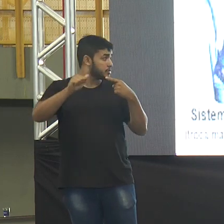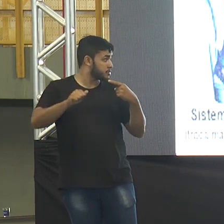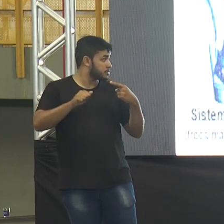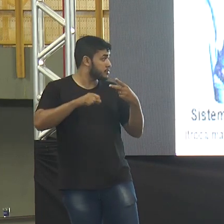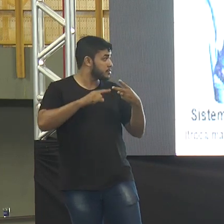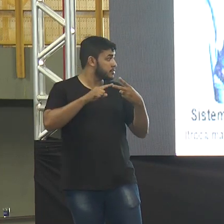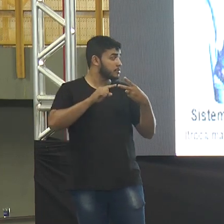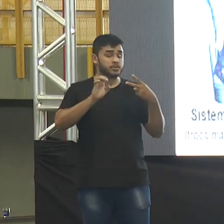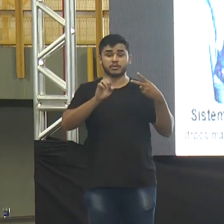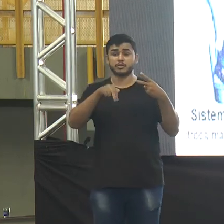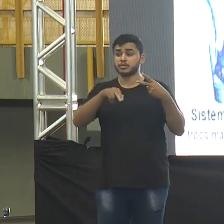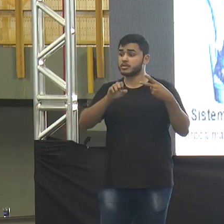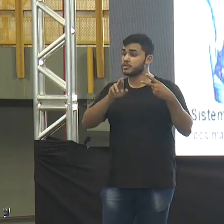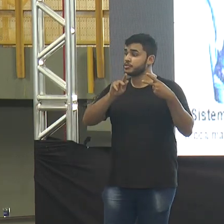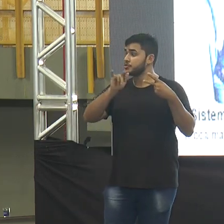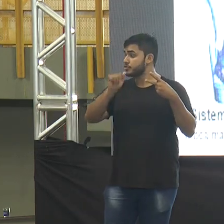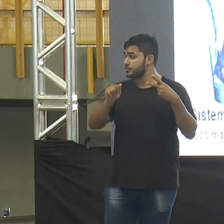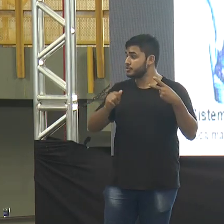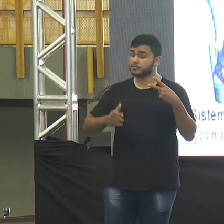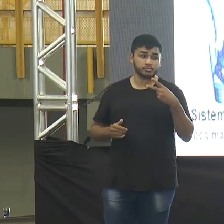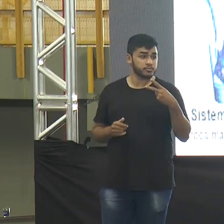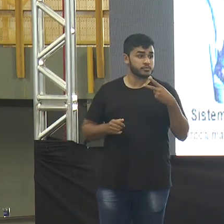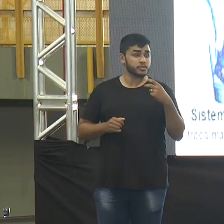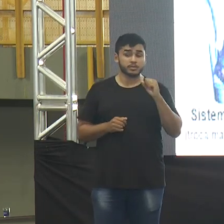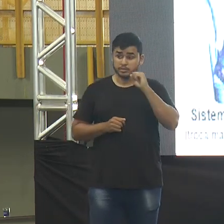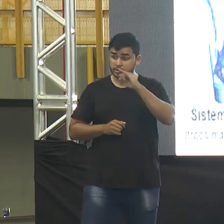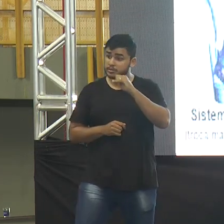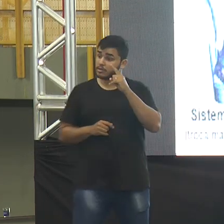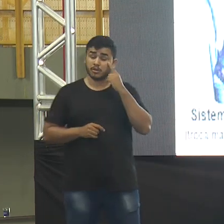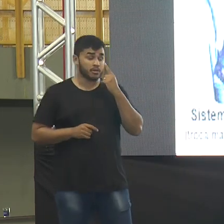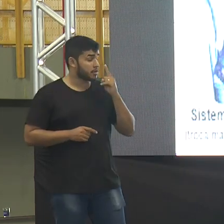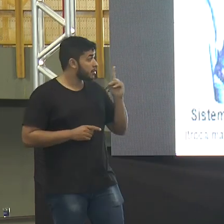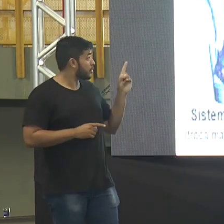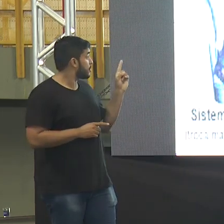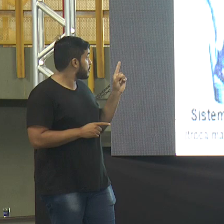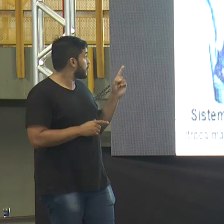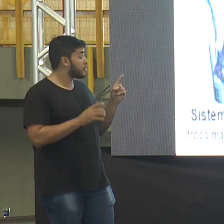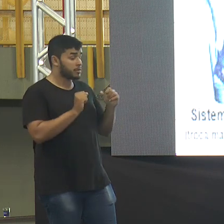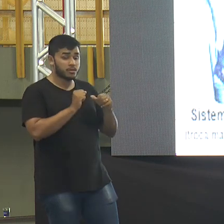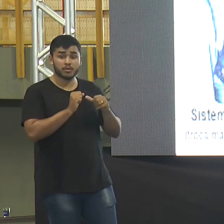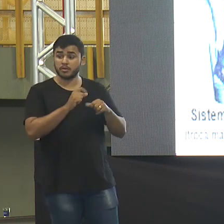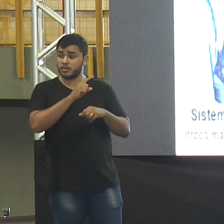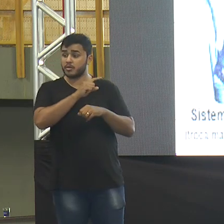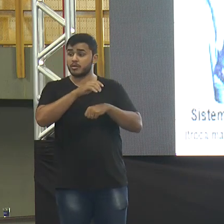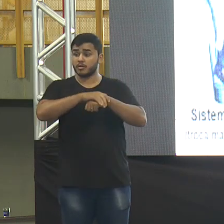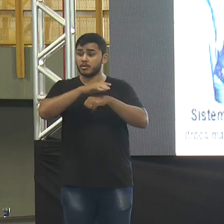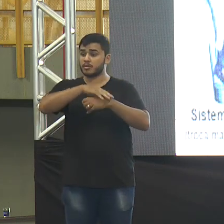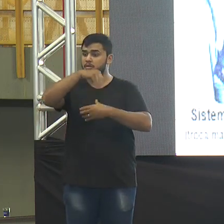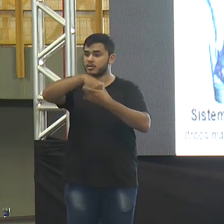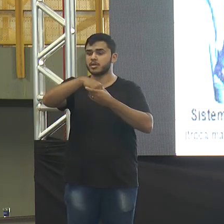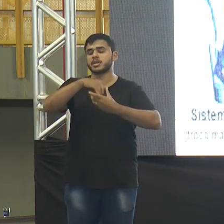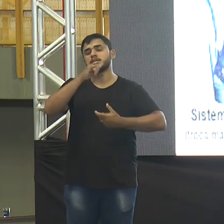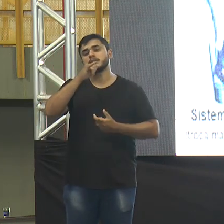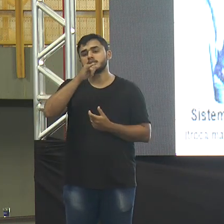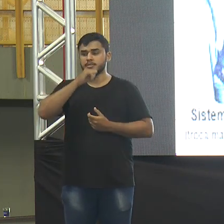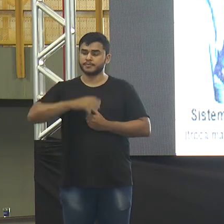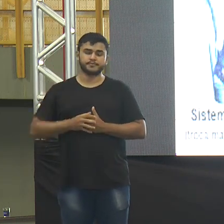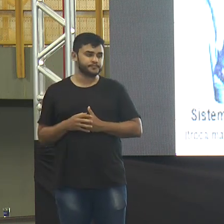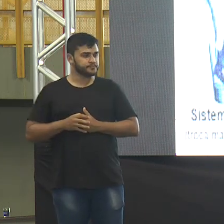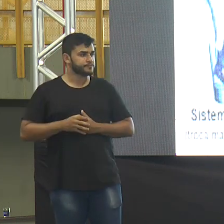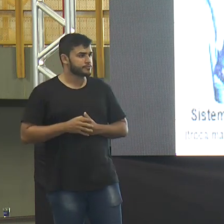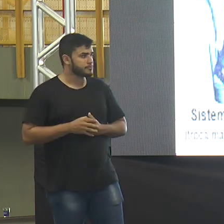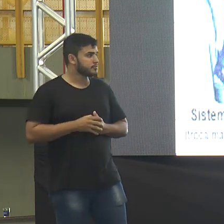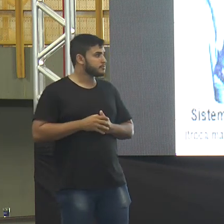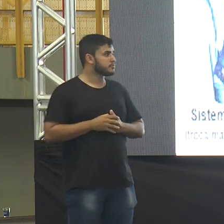de energia. Toda vida que você tiver um sistema aberto, ele pode perder tanto massa como energia. Exemplo: se você